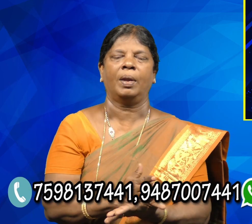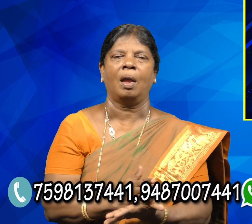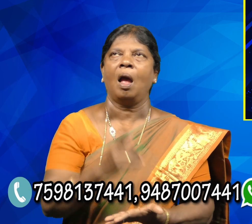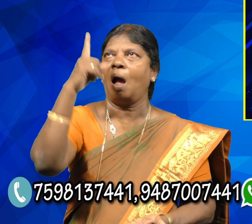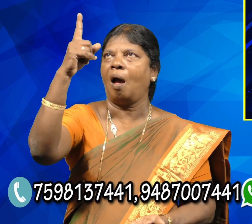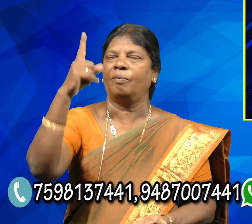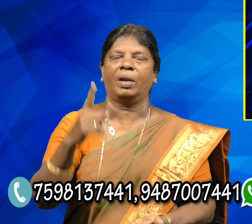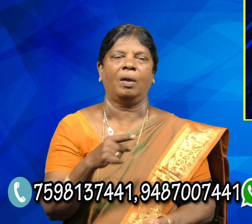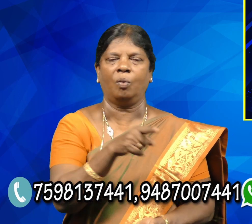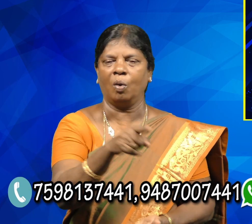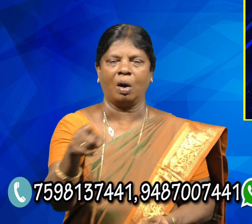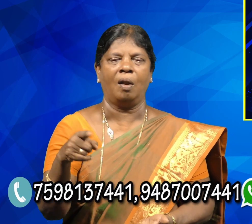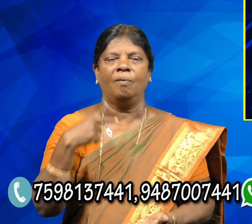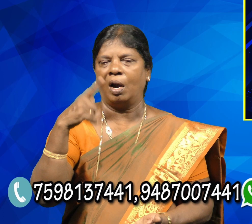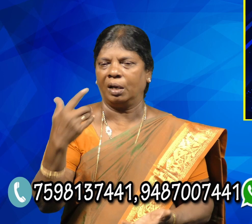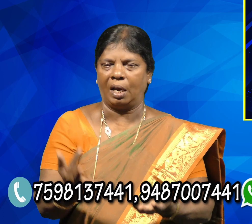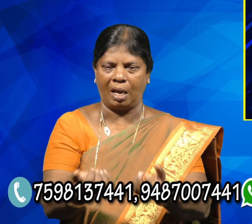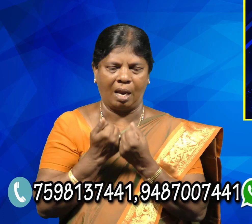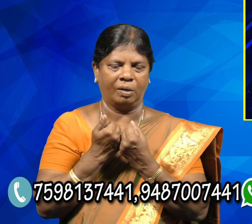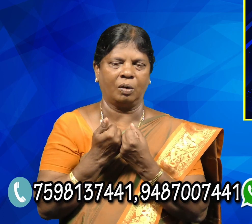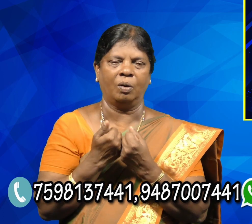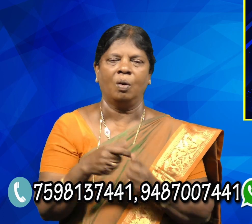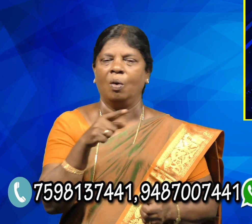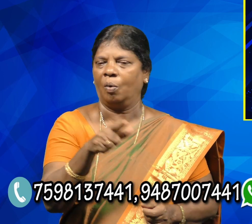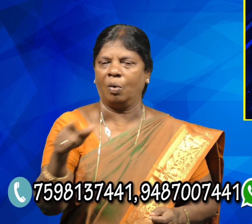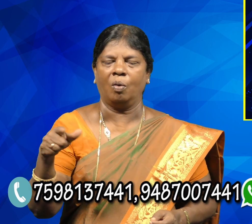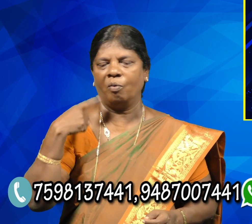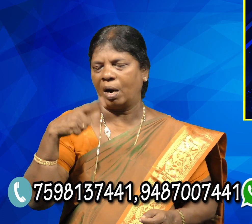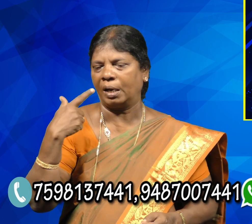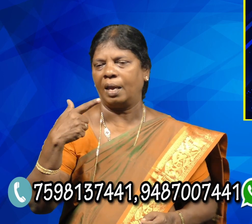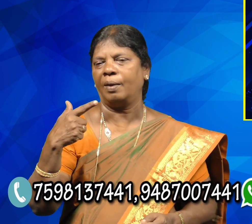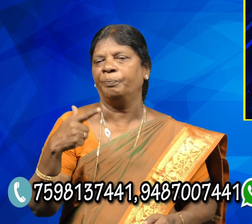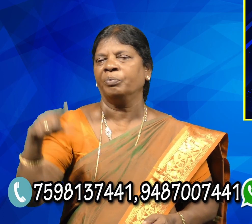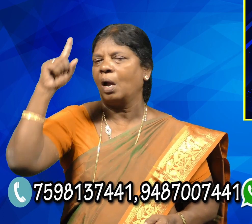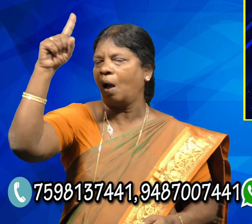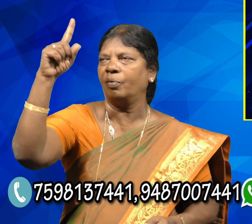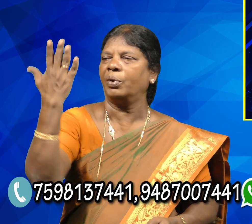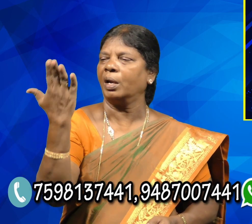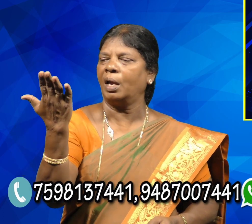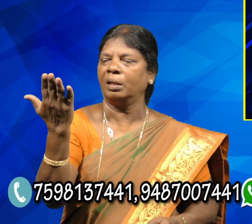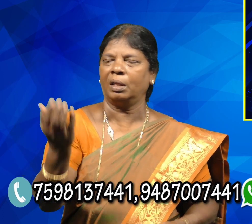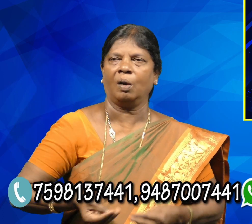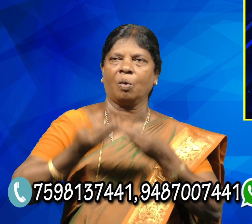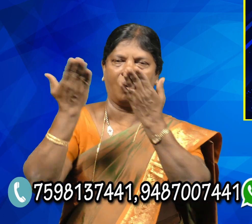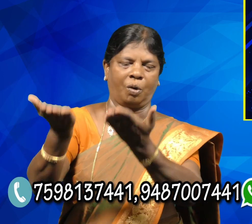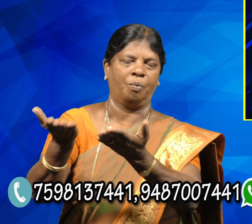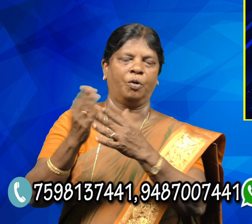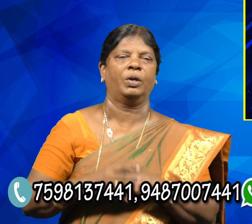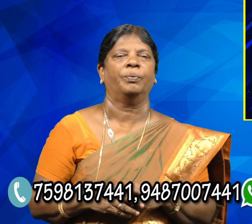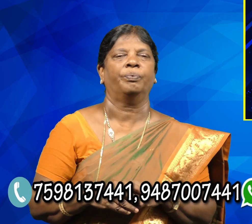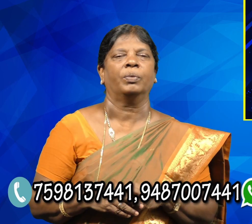நம்பி அவரை உங்கள் வாழ்வில் ஏற்றுக்கொண்டு உங்கள் வாழ்க்கையை அவருடைய கரத்தில்